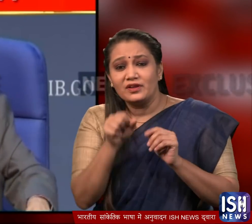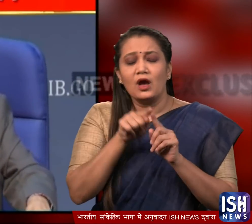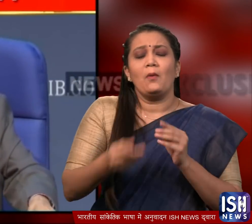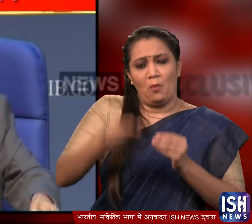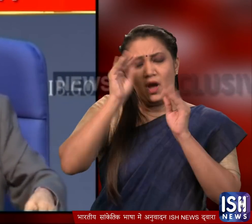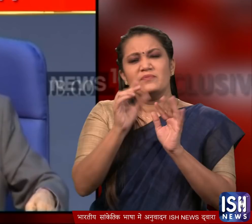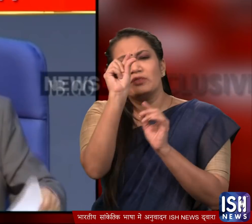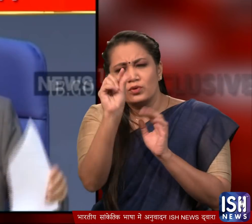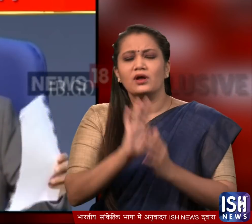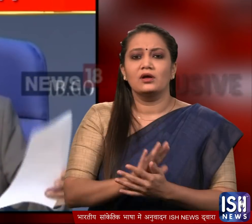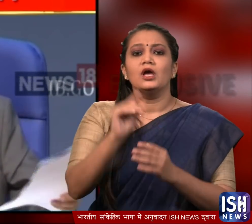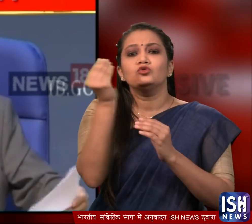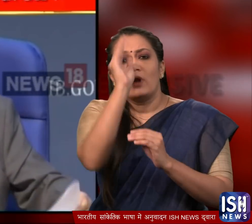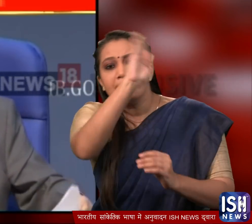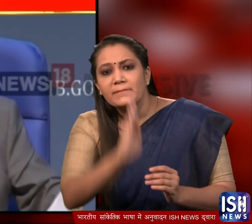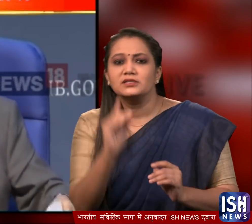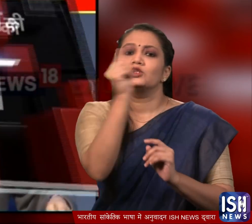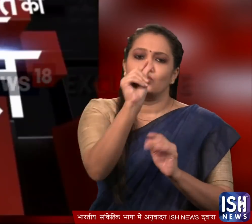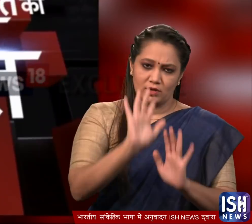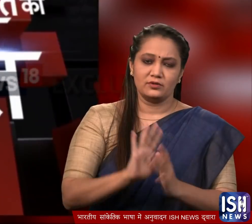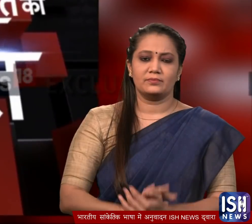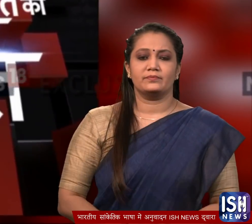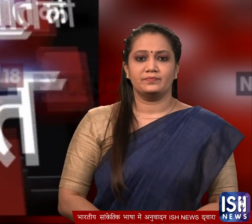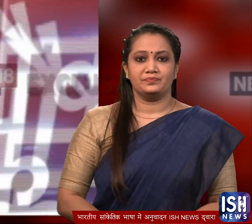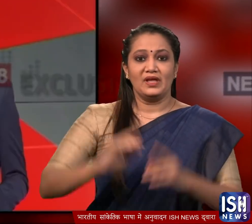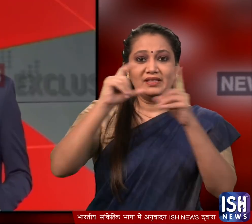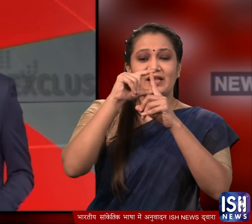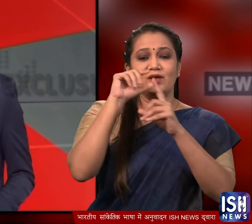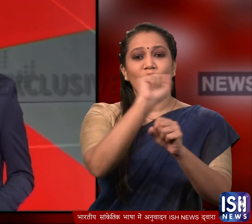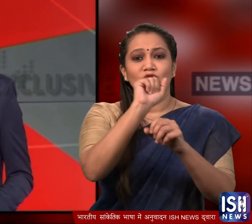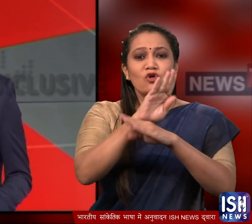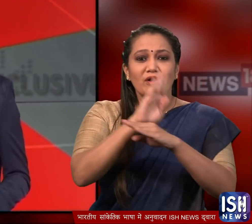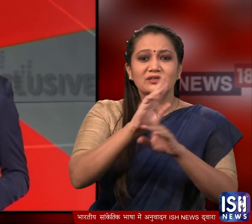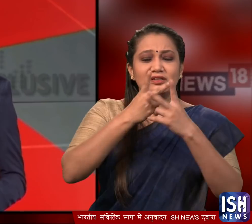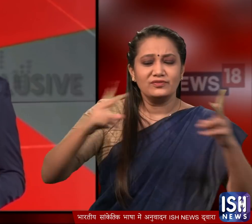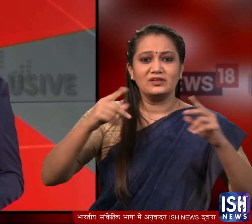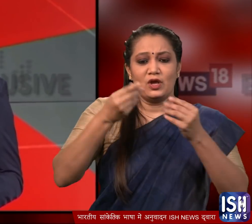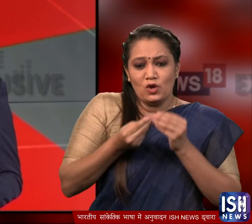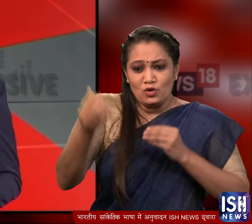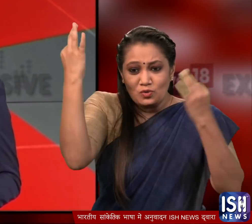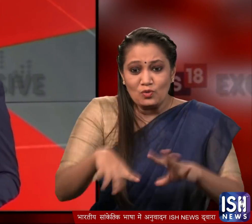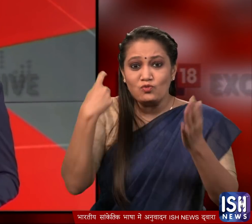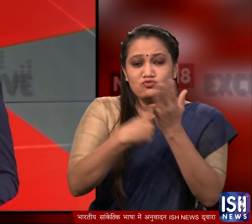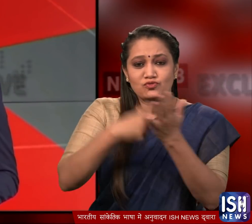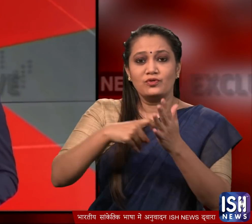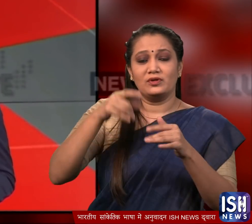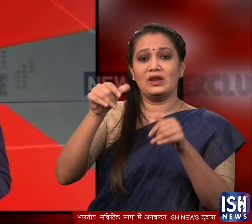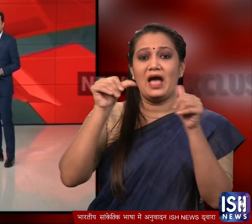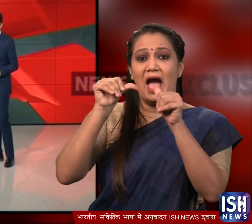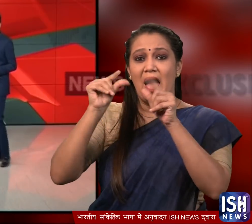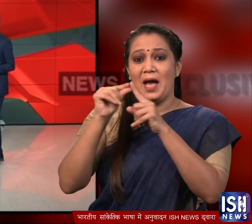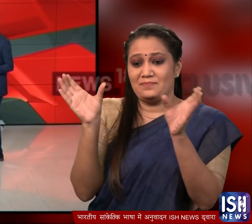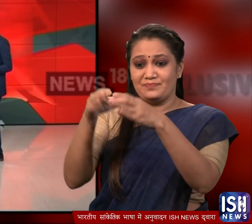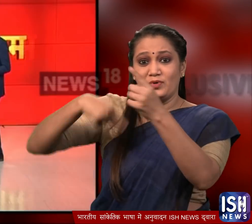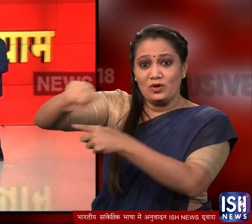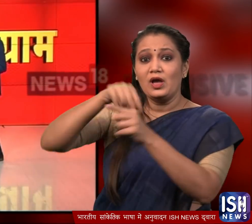आया है किसी हद तक, और थोड़ा सा ब्राजीलियन वेरिएंट आया है। दिल्ली में कांग्रेस के कार्यकर्ताओं ने नई आबकारी नीति के विरोध में केजरीवाल